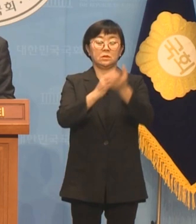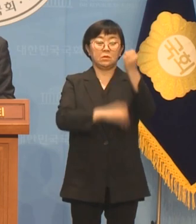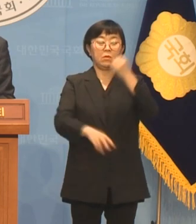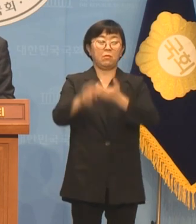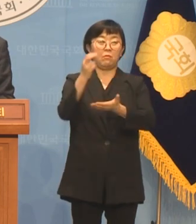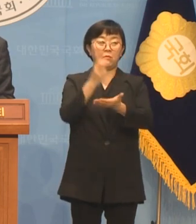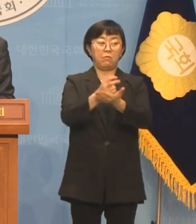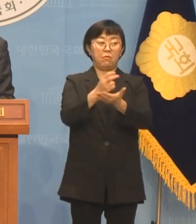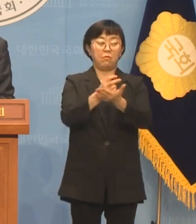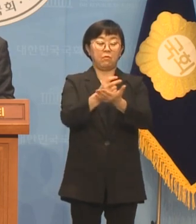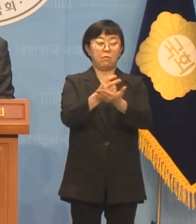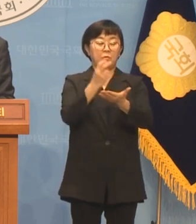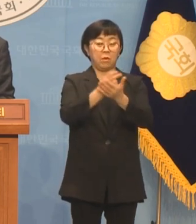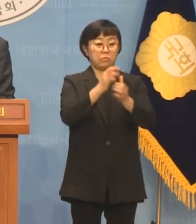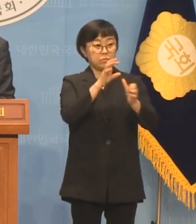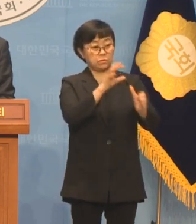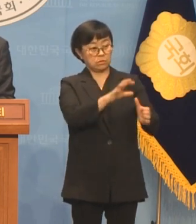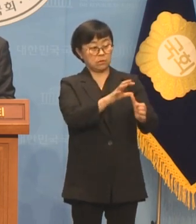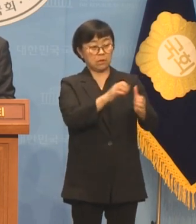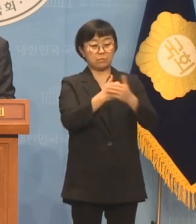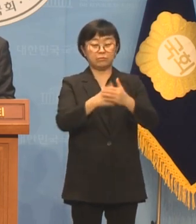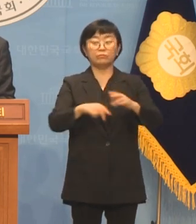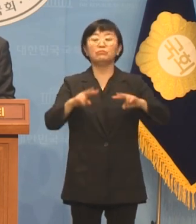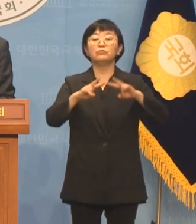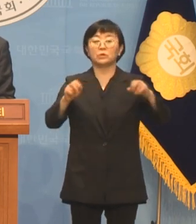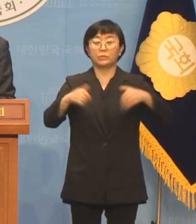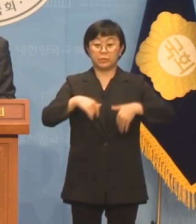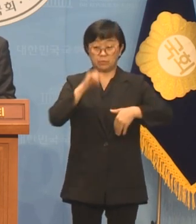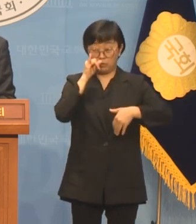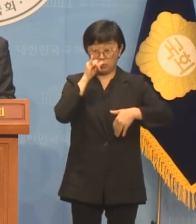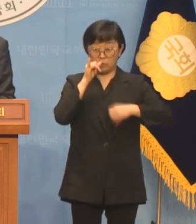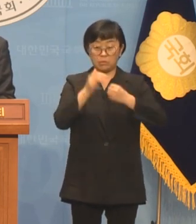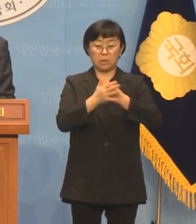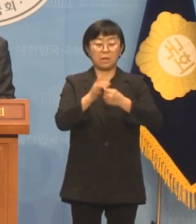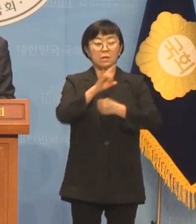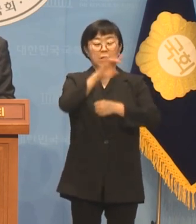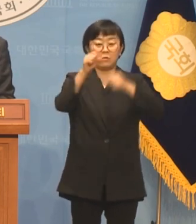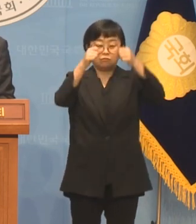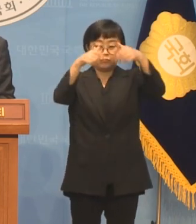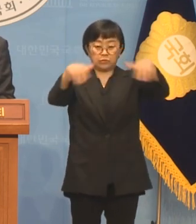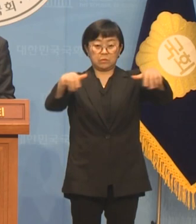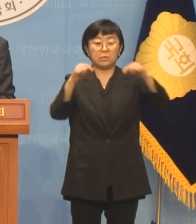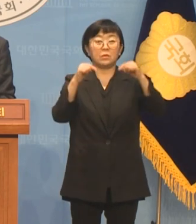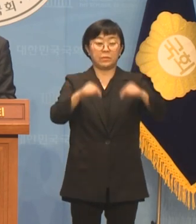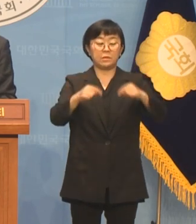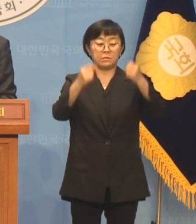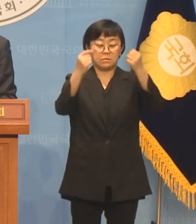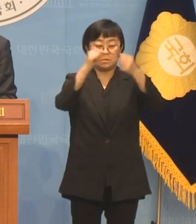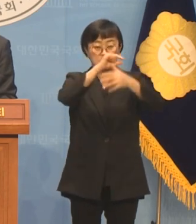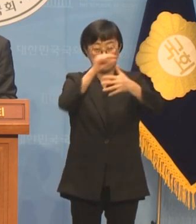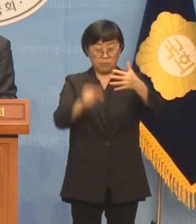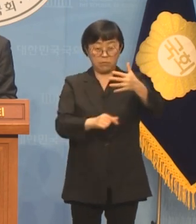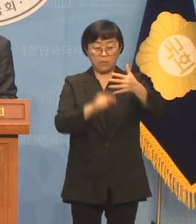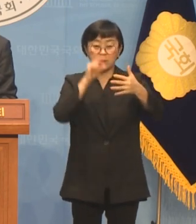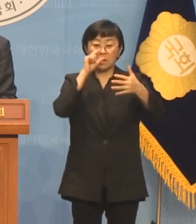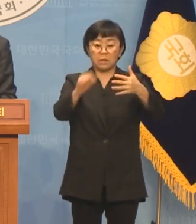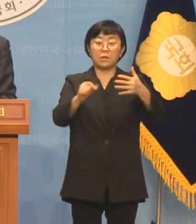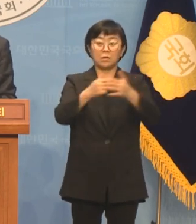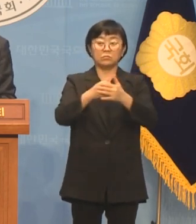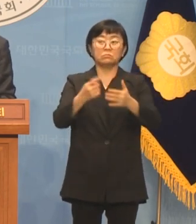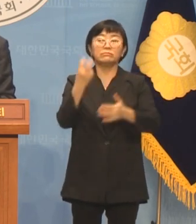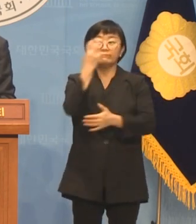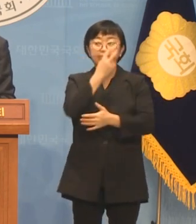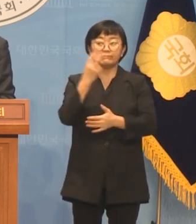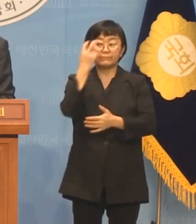행정규제기본법상의 규제 영향 분석을 거쳐야 할 뿐만 아니라 각 부처 간의 협의 절차 등 까다로운 자체